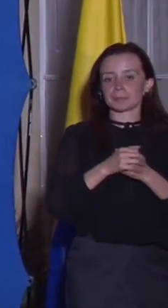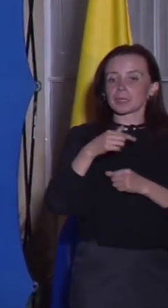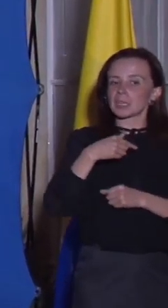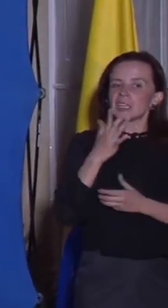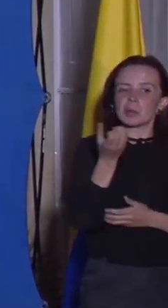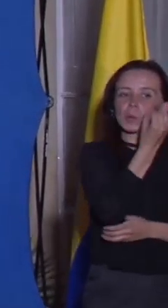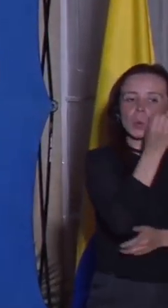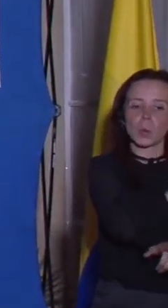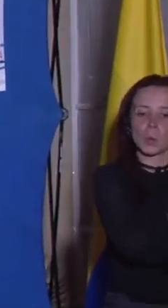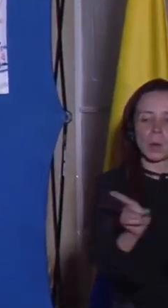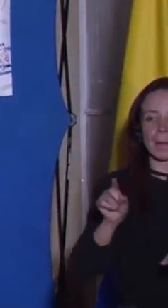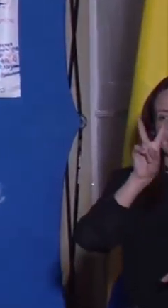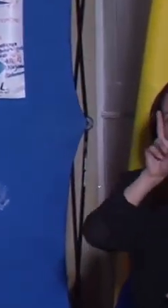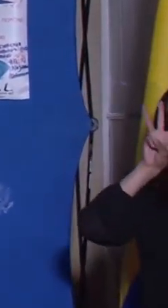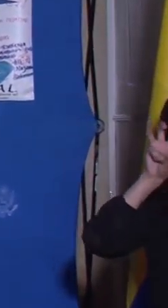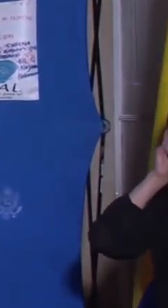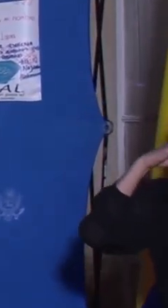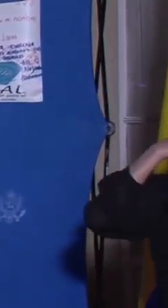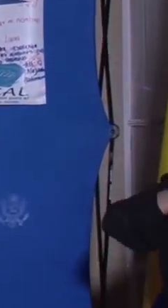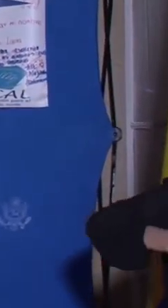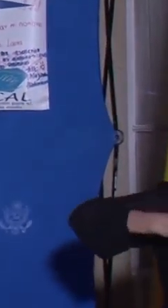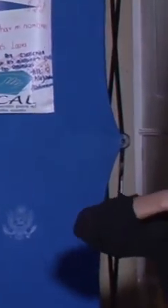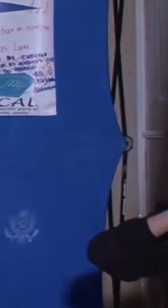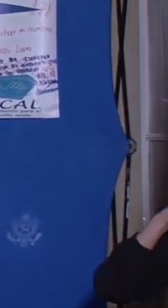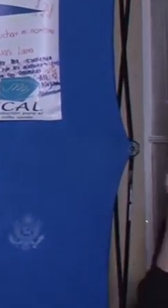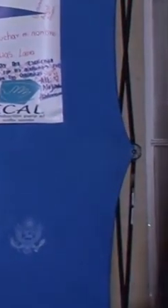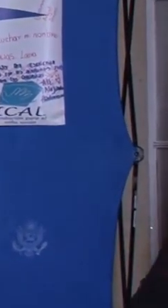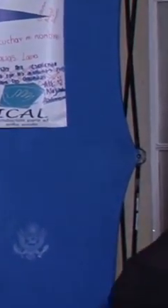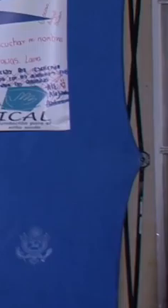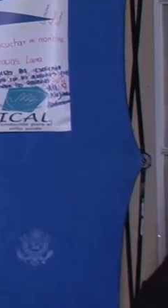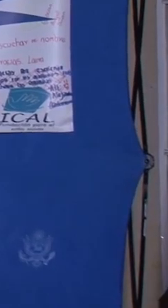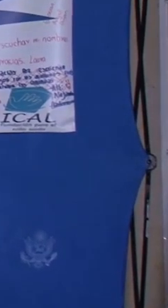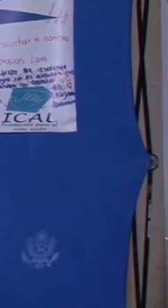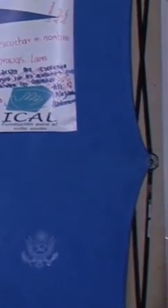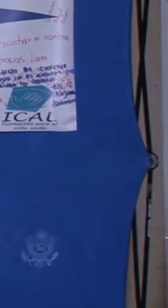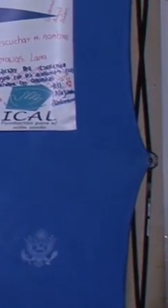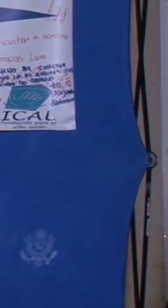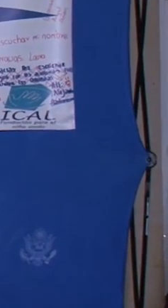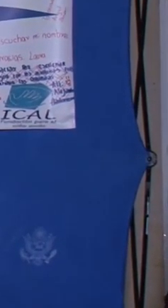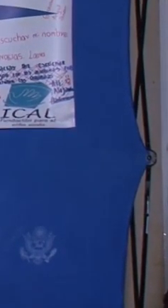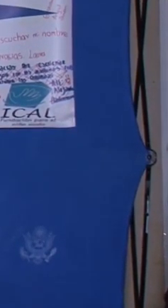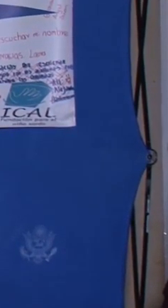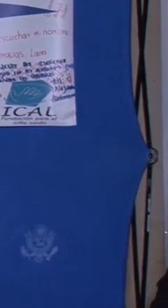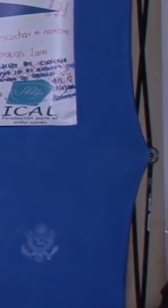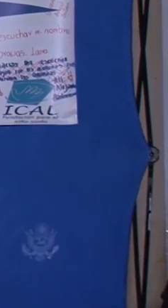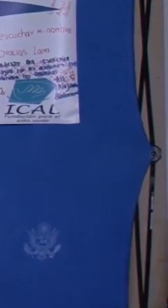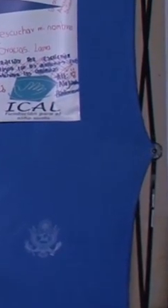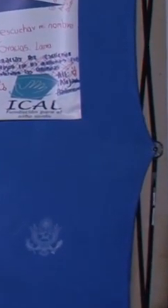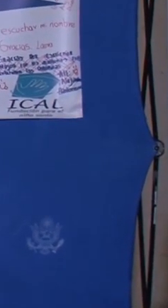28 ciudades hermanas en todo el mundo. Obviamente Bogotá es una de estas. Y